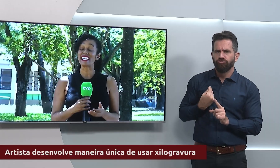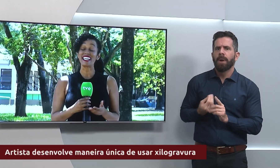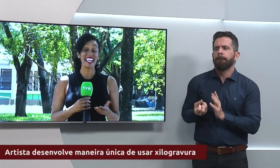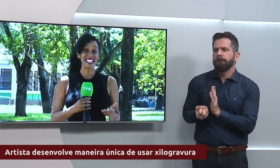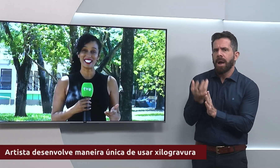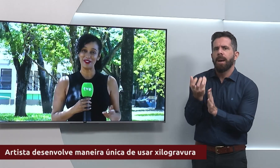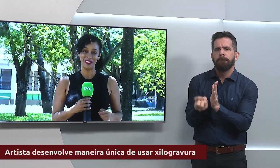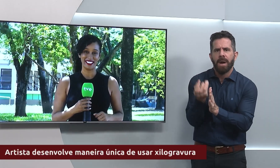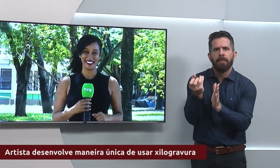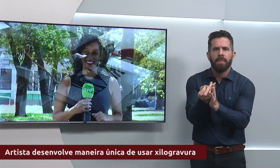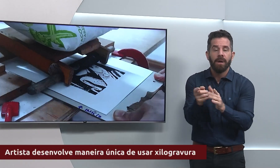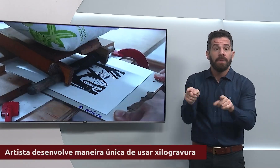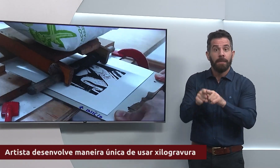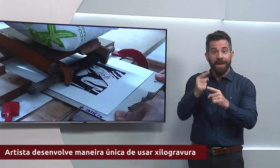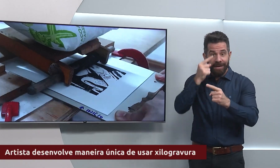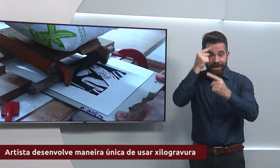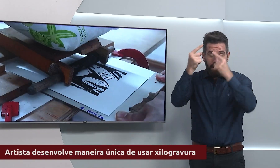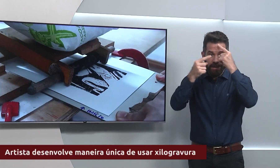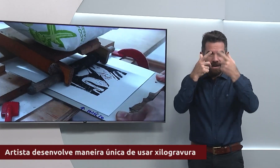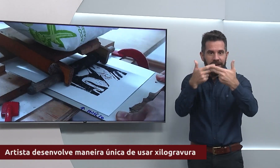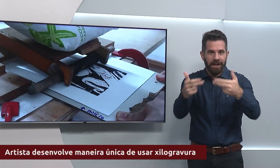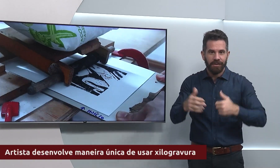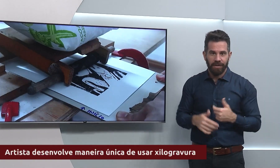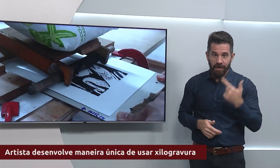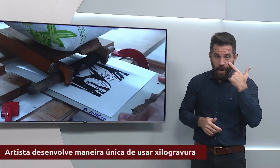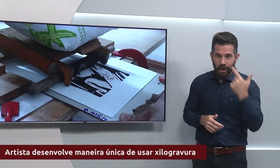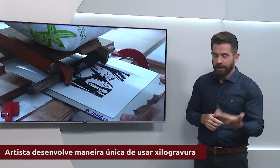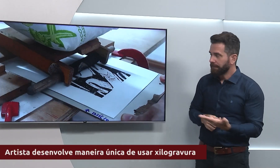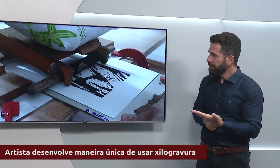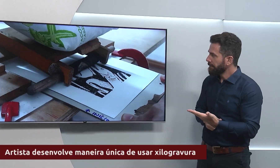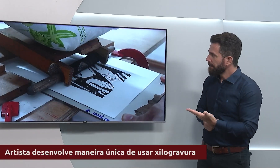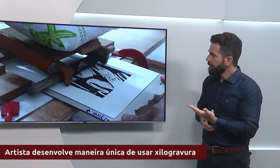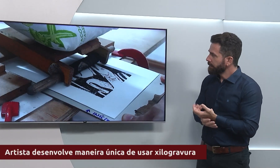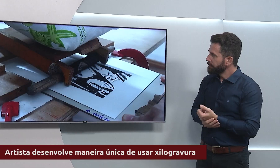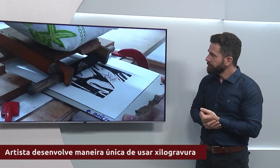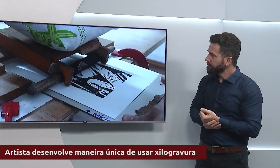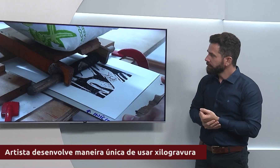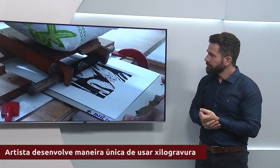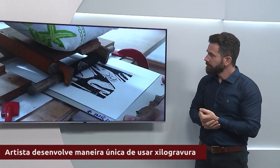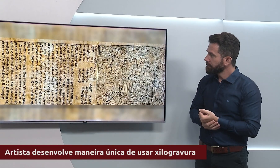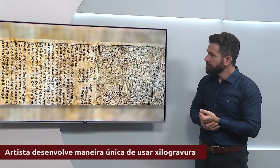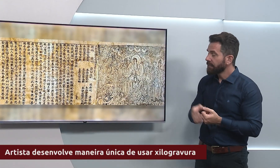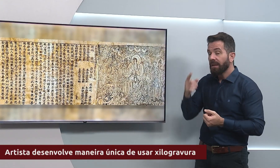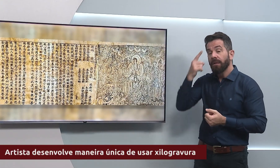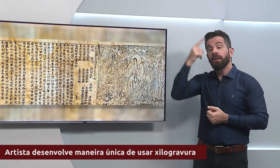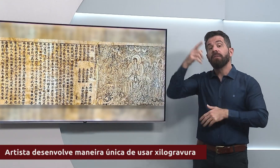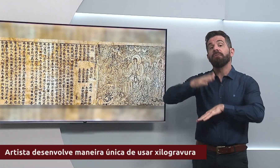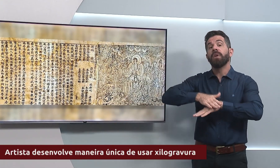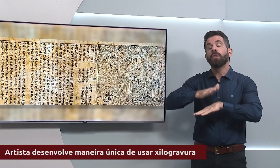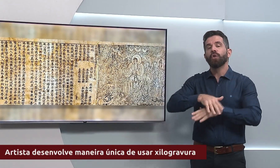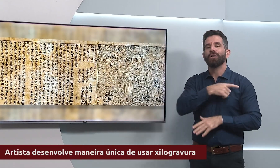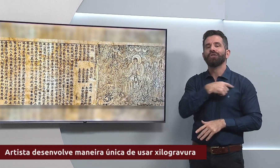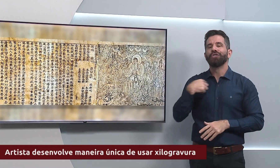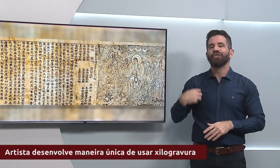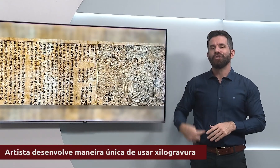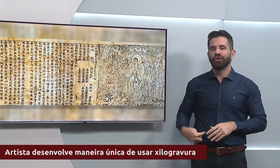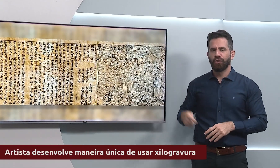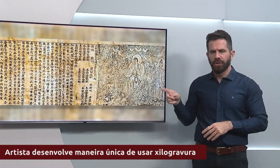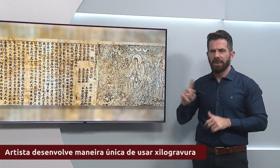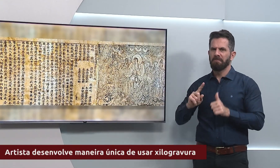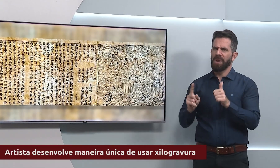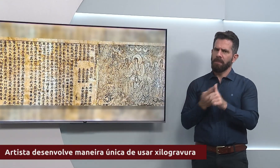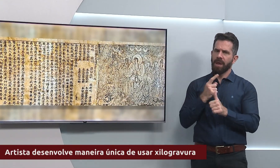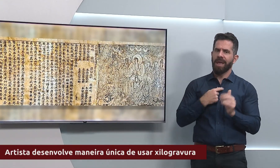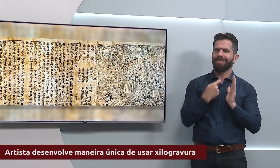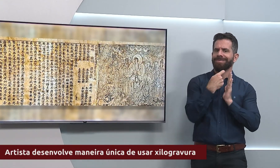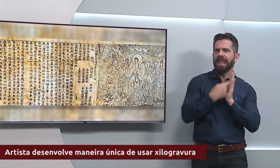maneira criativa. A xilogravura é uma técnica de origem chinesa. Inicialmente usada para imprimir